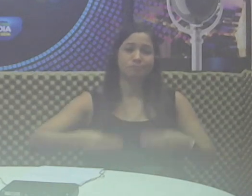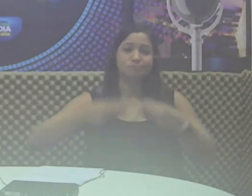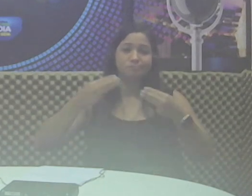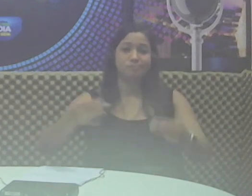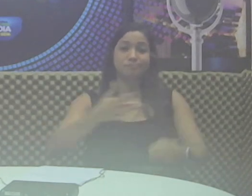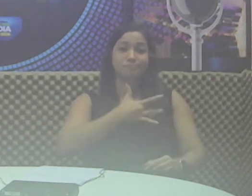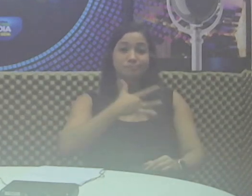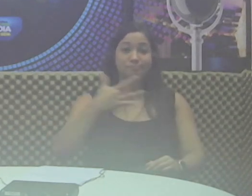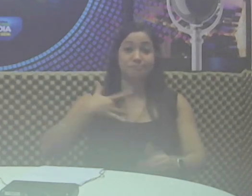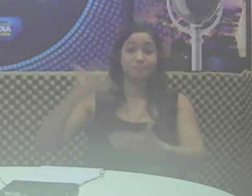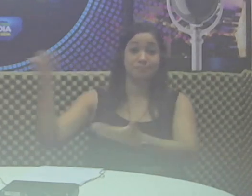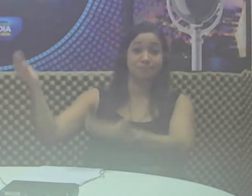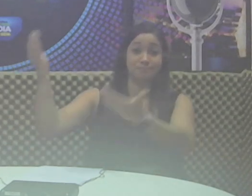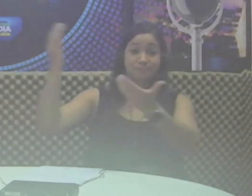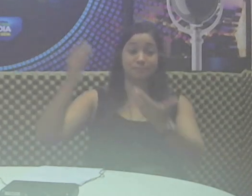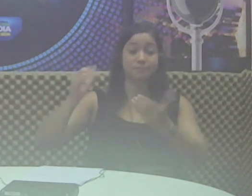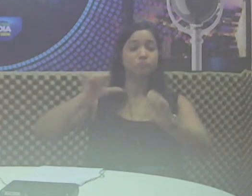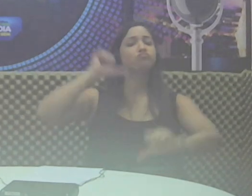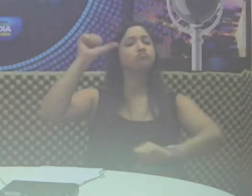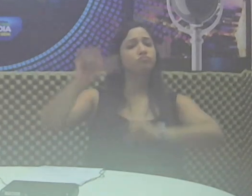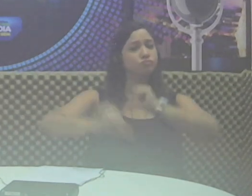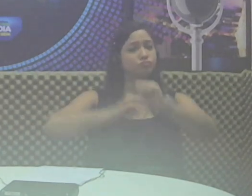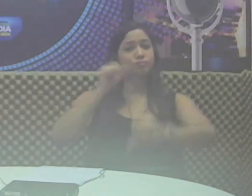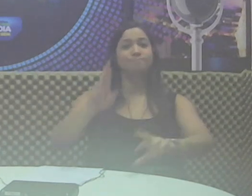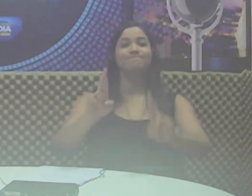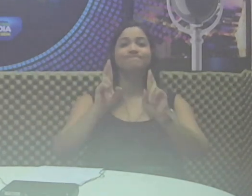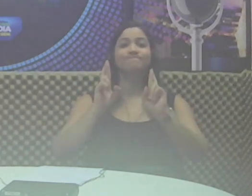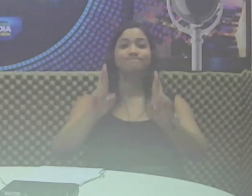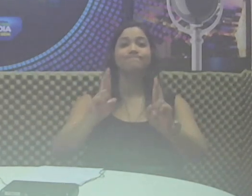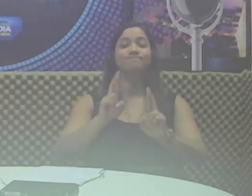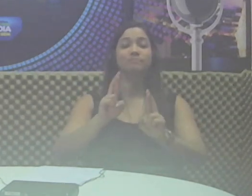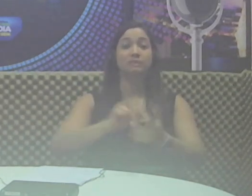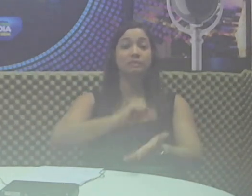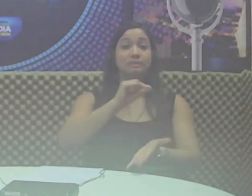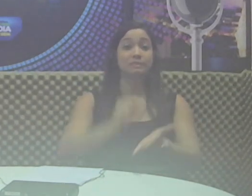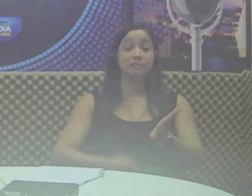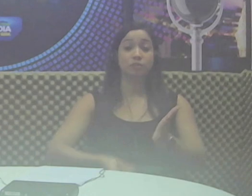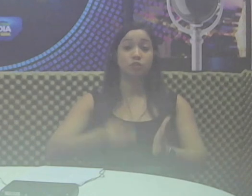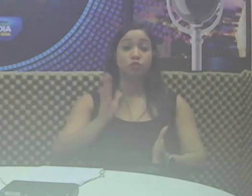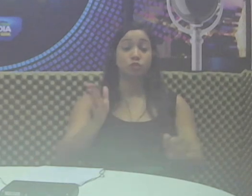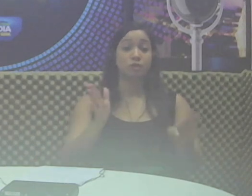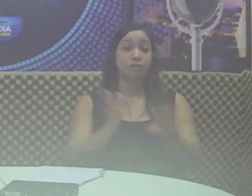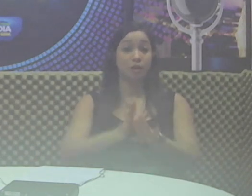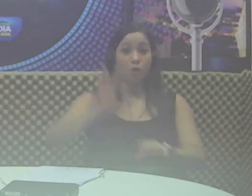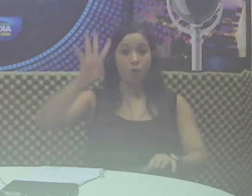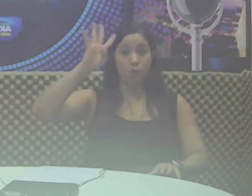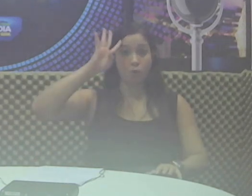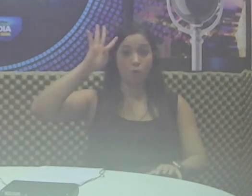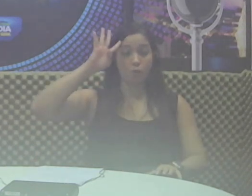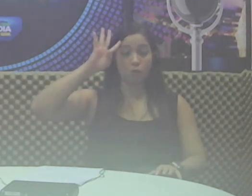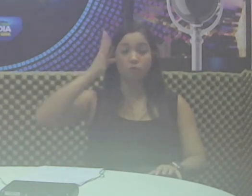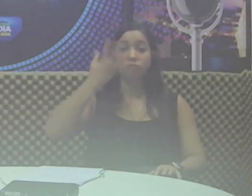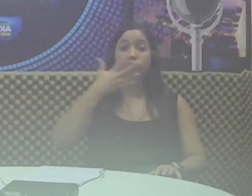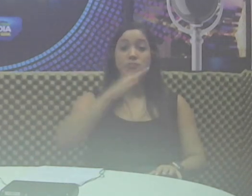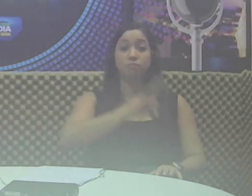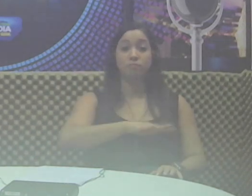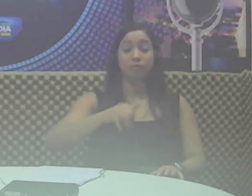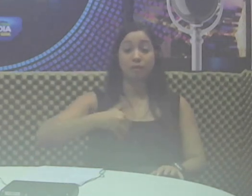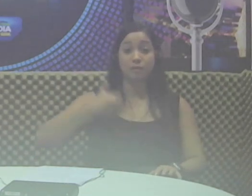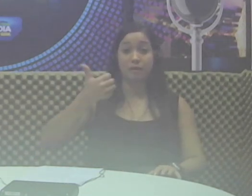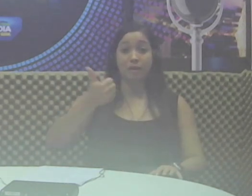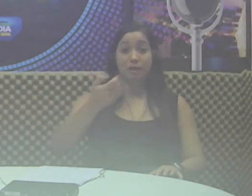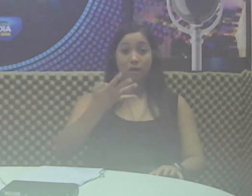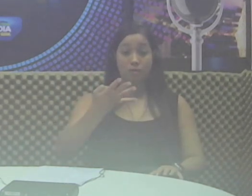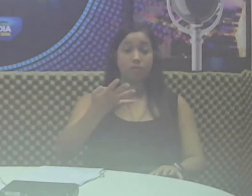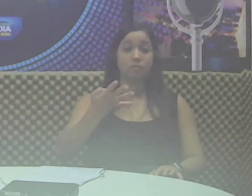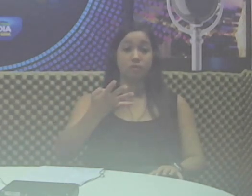Saúde. Com a alteração, os responsáveis que efetuaram cadastro até quarta-feira para crianças de até 14 anos